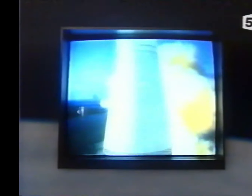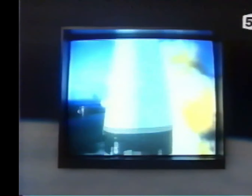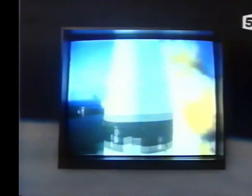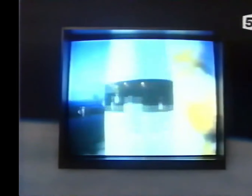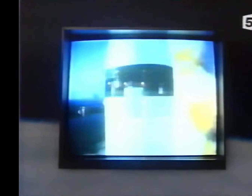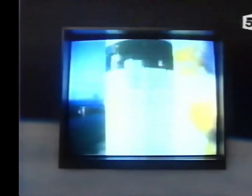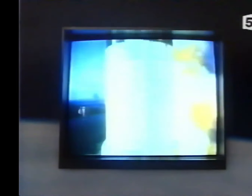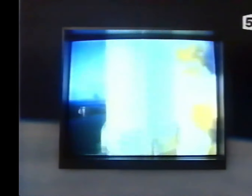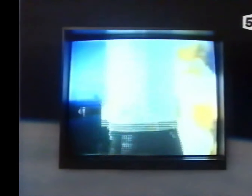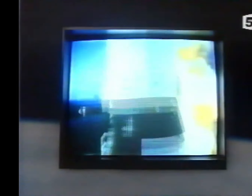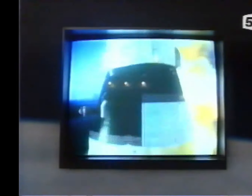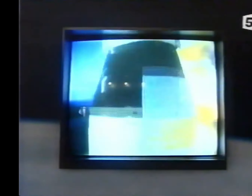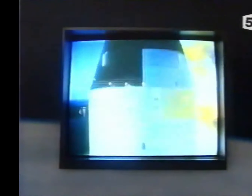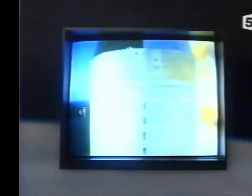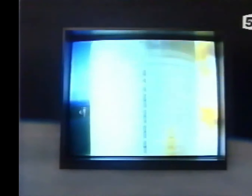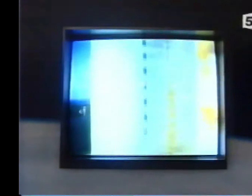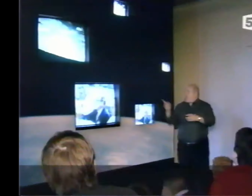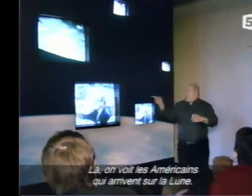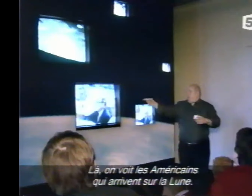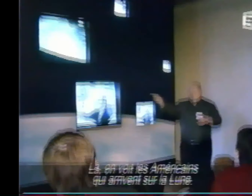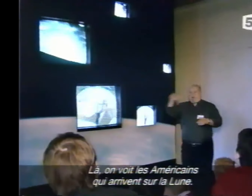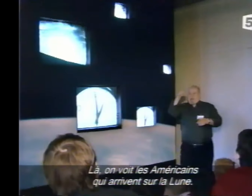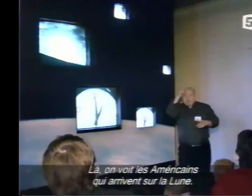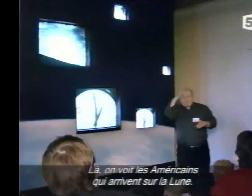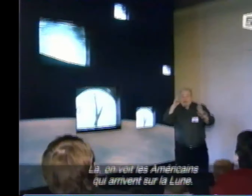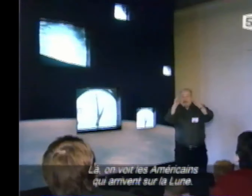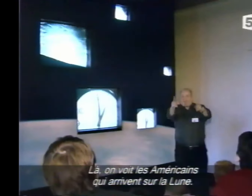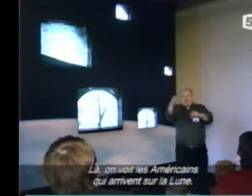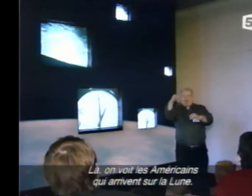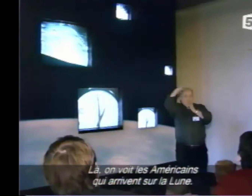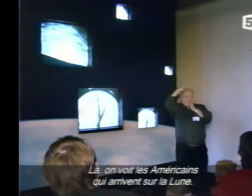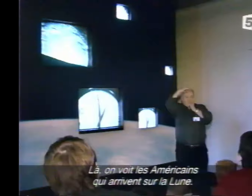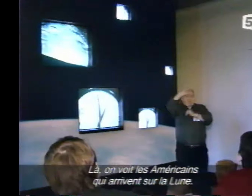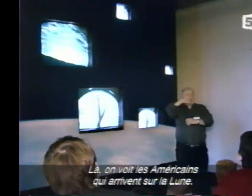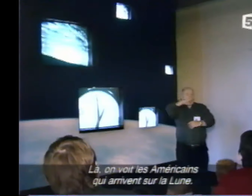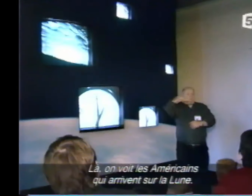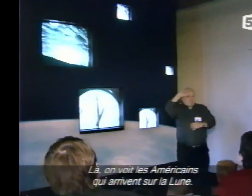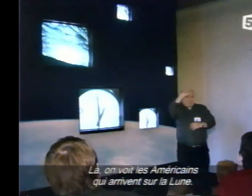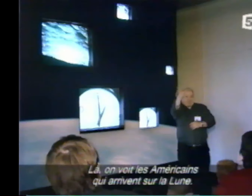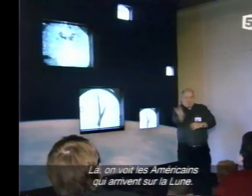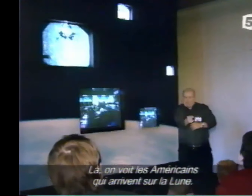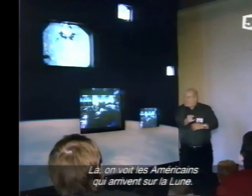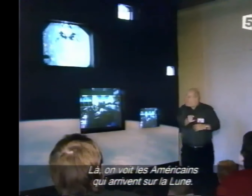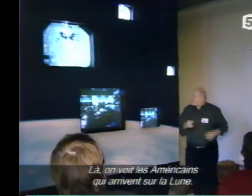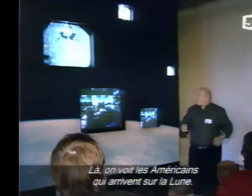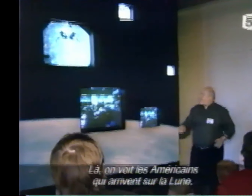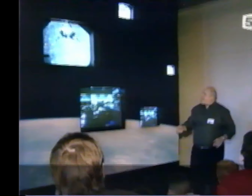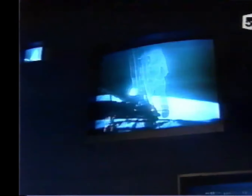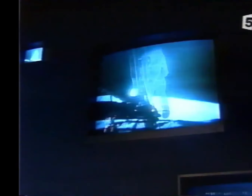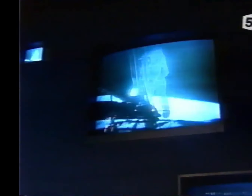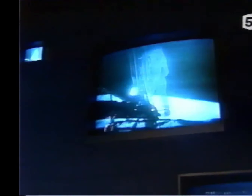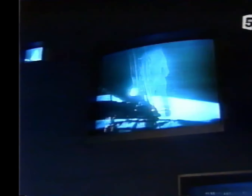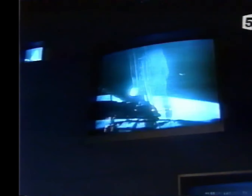Les Américains relèvent le défi. Ce sera Neil Armstrong qui posera le premier un pied sur la Lune le 21